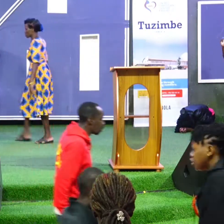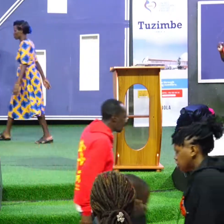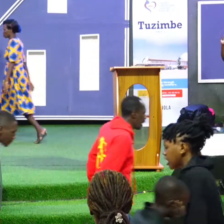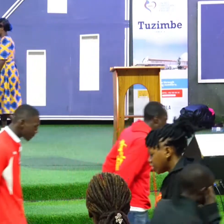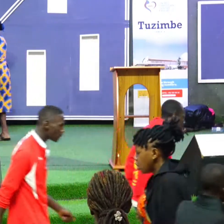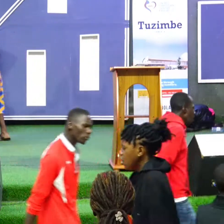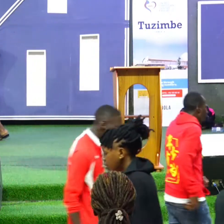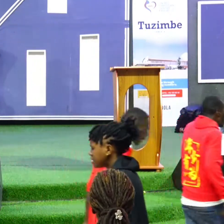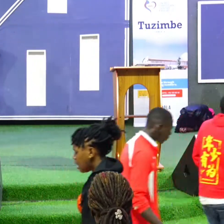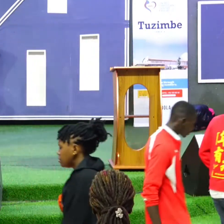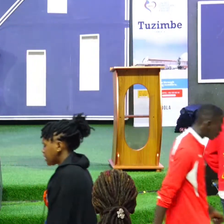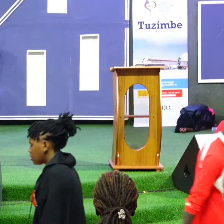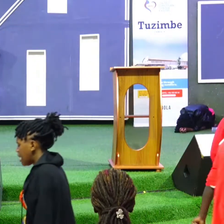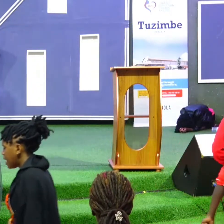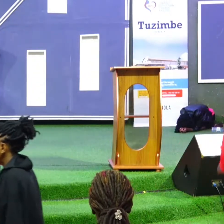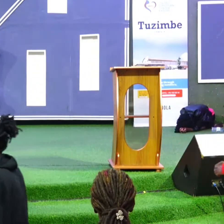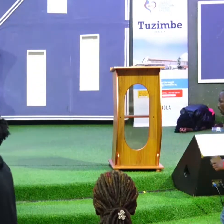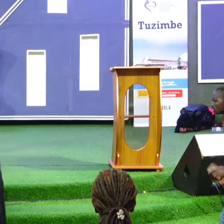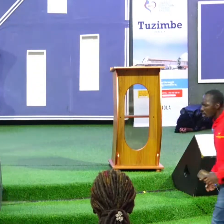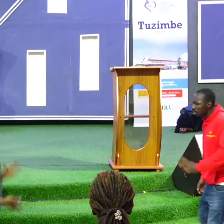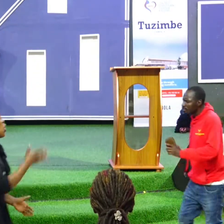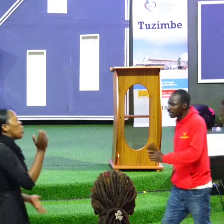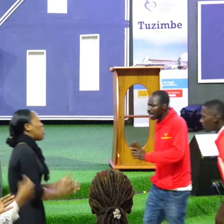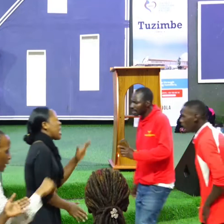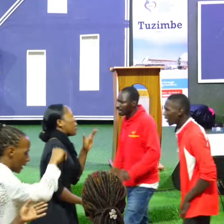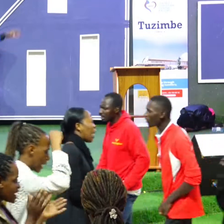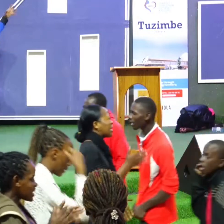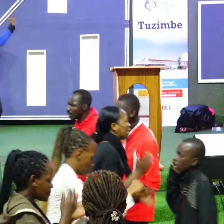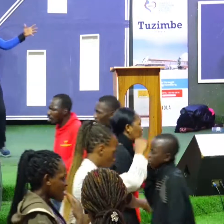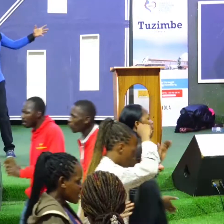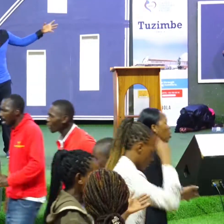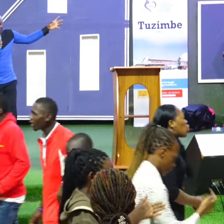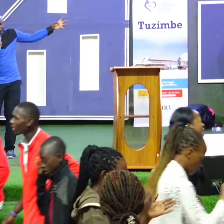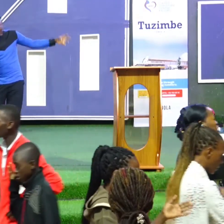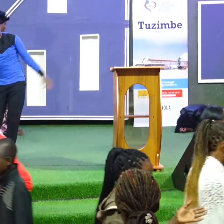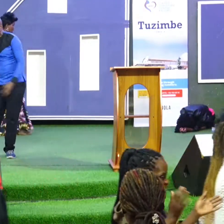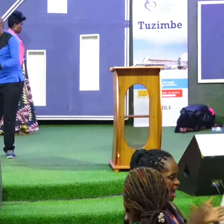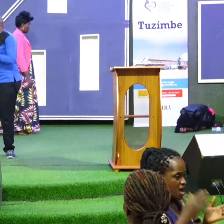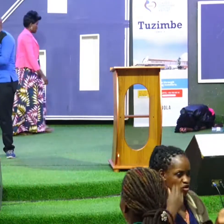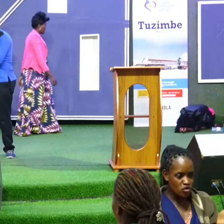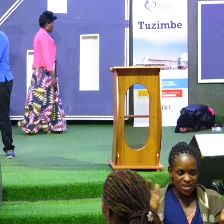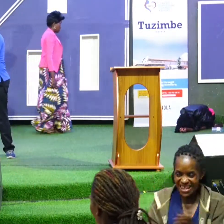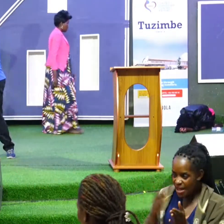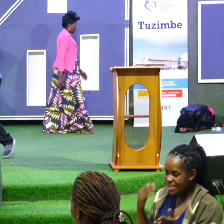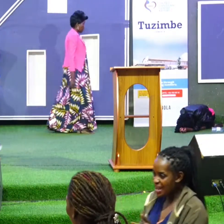mulala tuyamba Yegwe weka tuyamba Yegwe weka tuyamba Kabaka